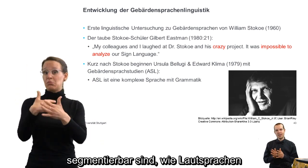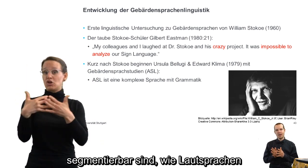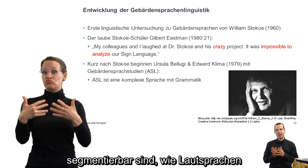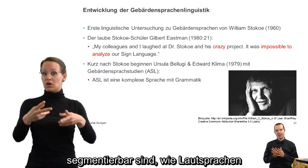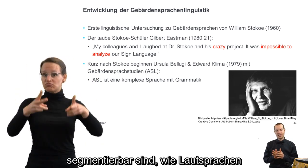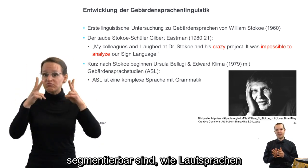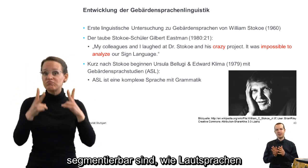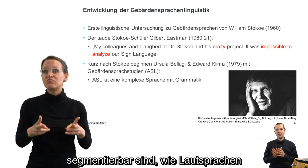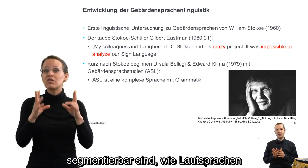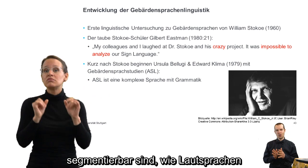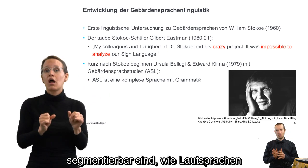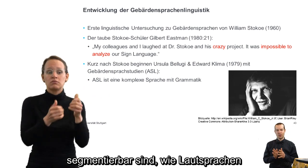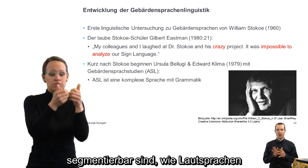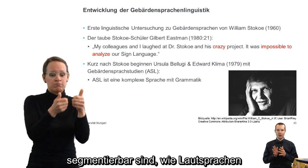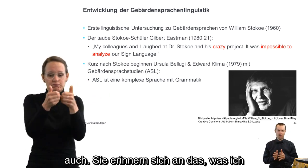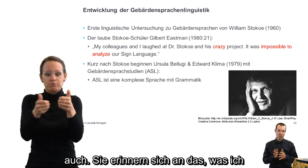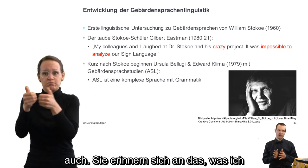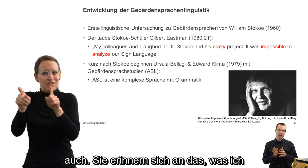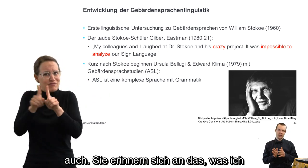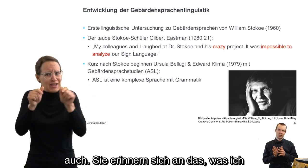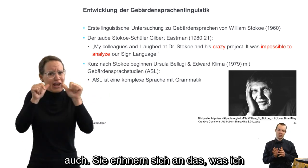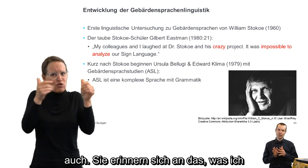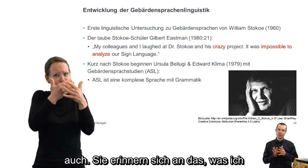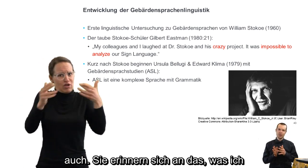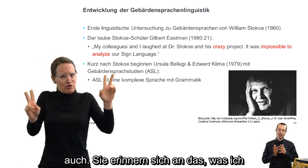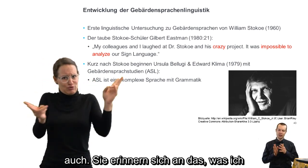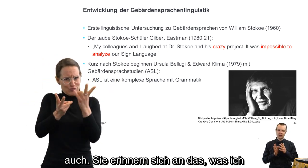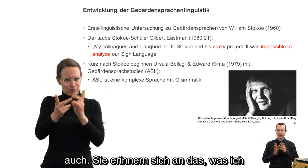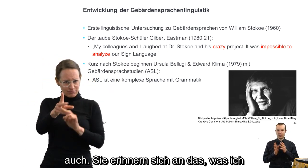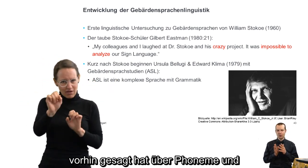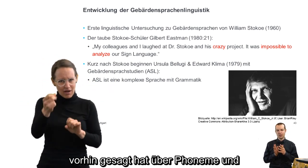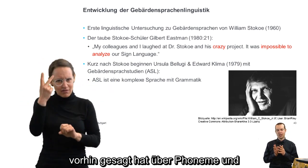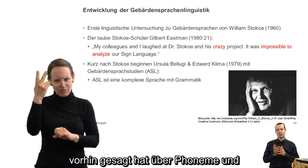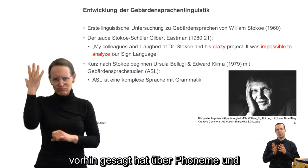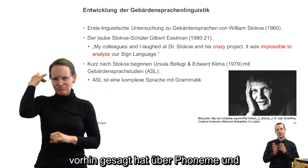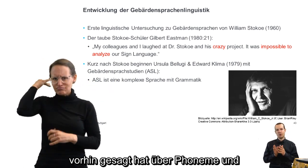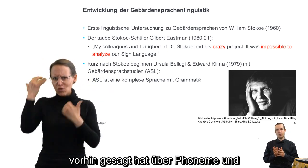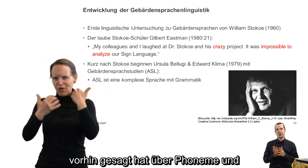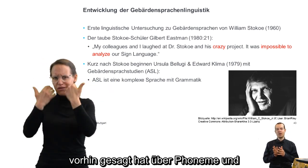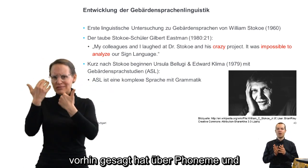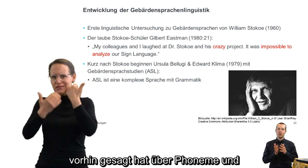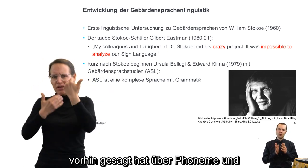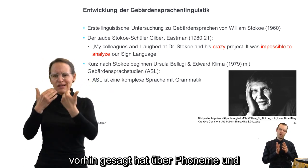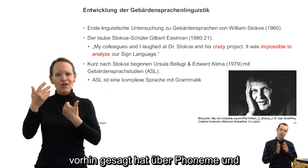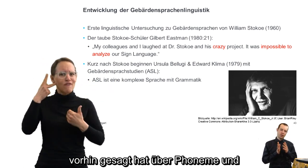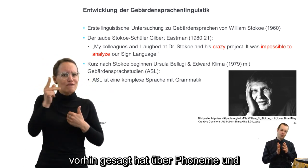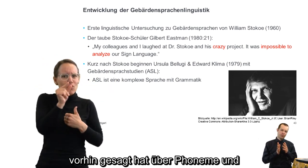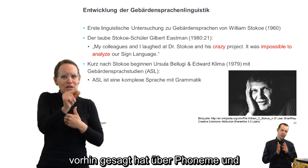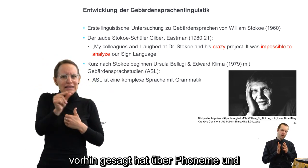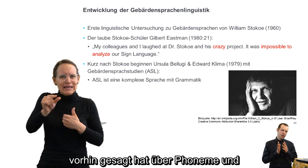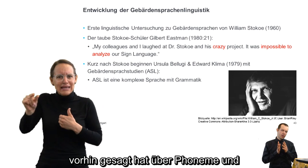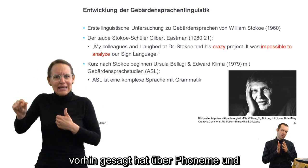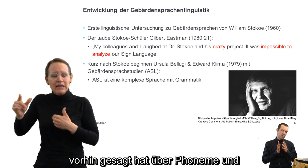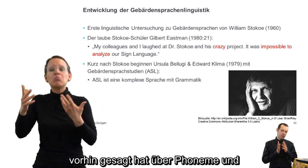segmentierbar sind, wie Lautsprachen auch. Sie erinnern sich an das, was ich vorhin gesagt habe, über Phroneme und